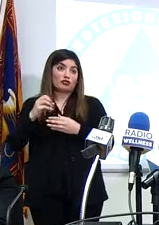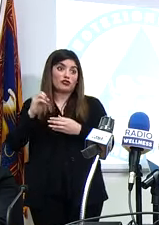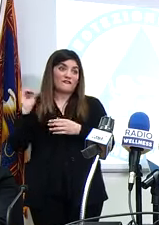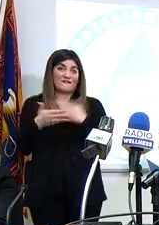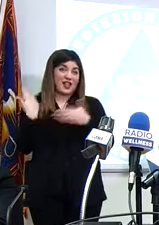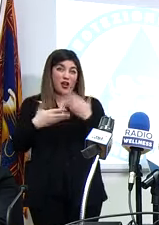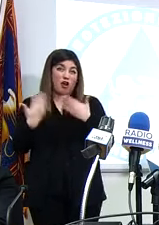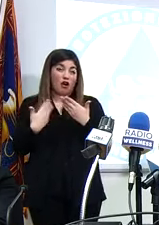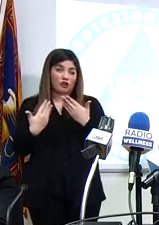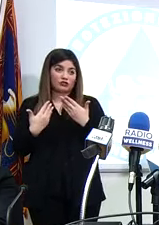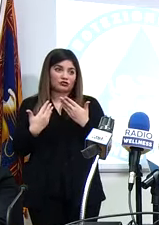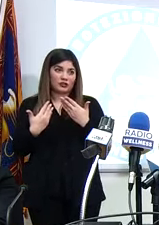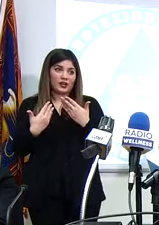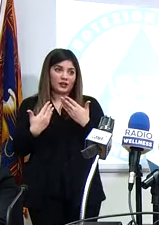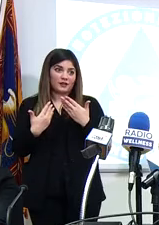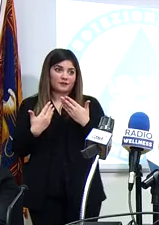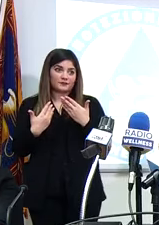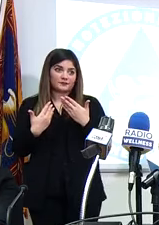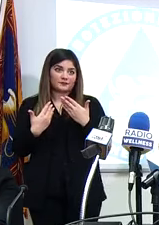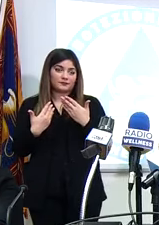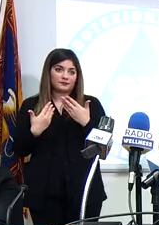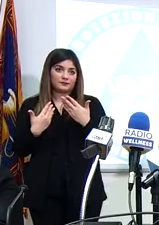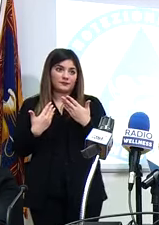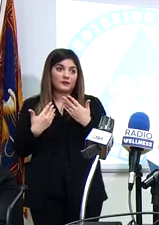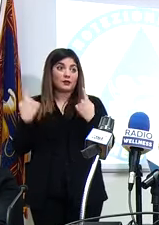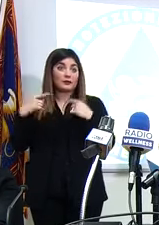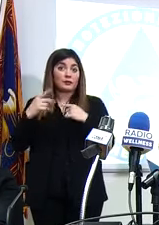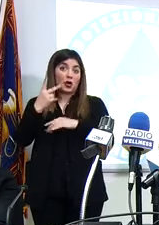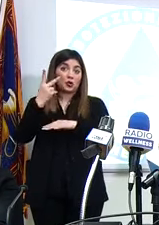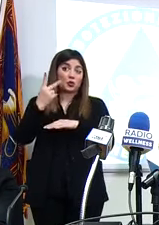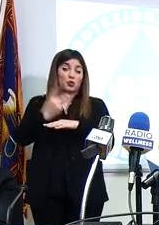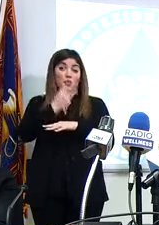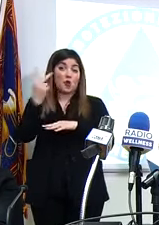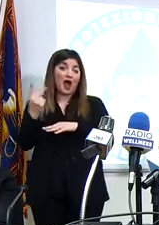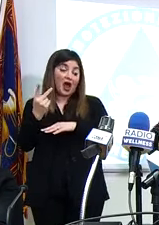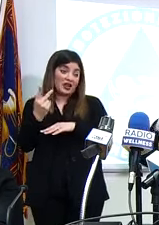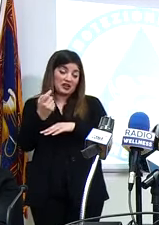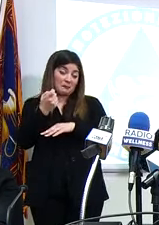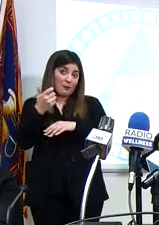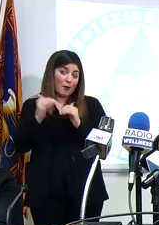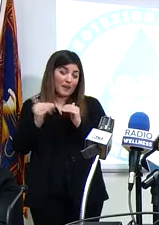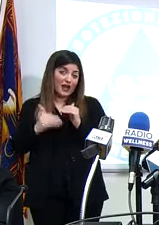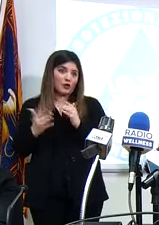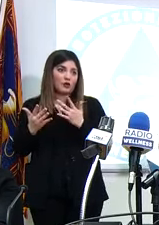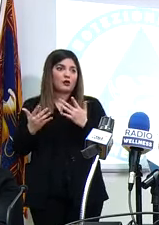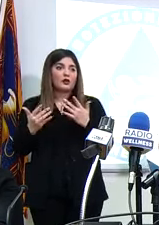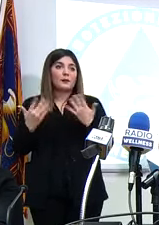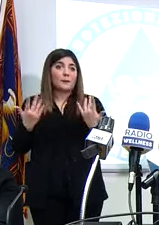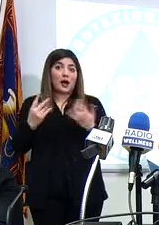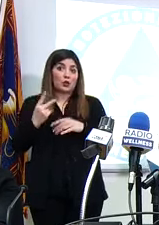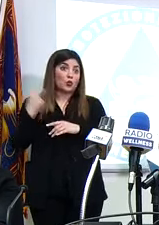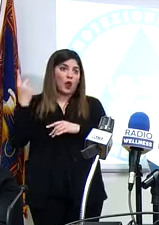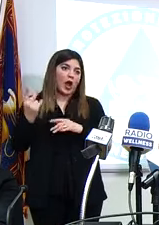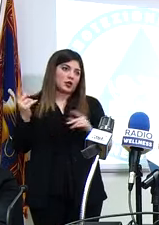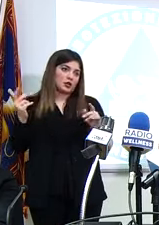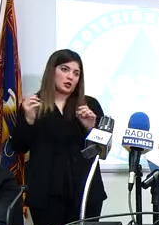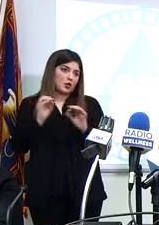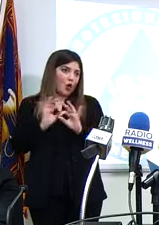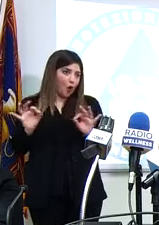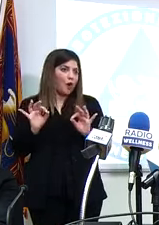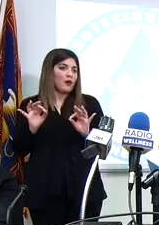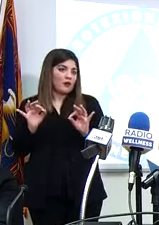è durato 10 mesi, quello durò poco meno di 2 anni, ma mai si era arrivati a 2 anni, perché un vaccino come i farmaci